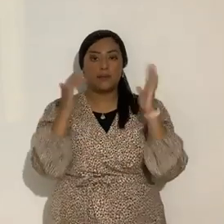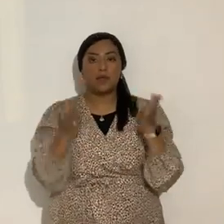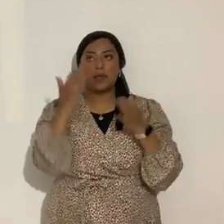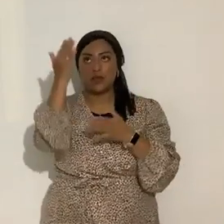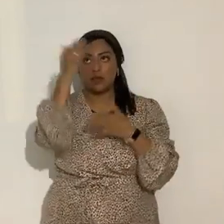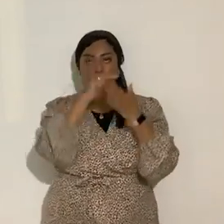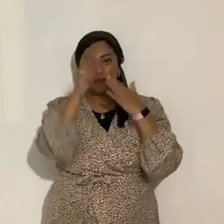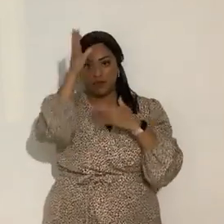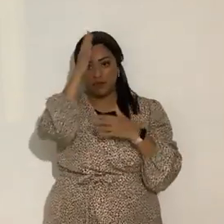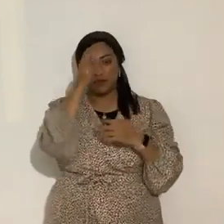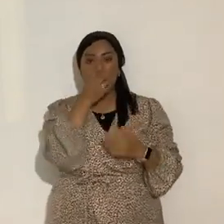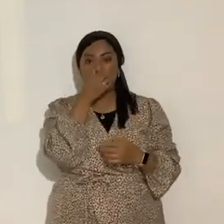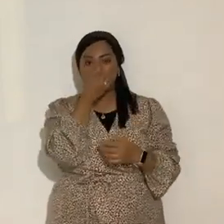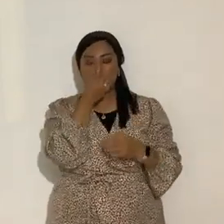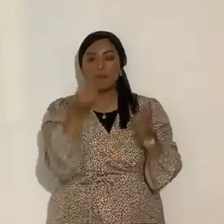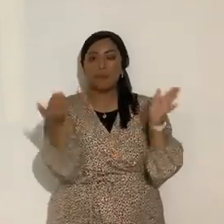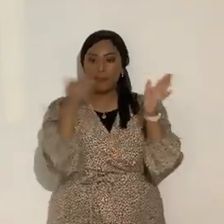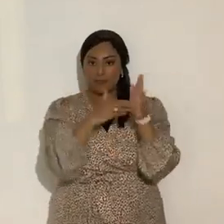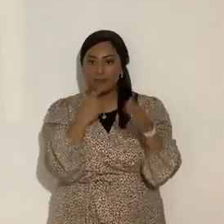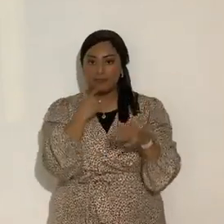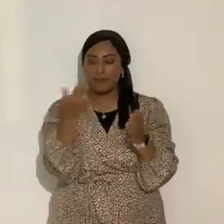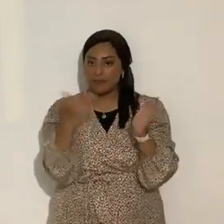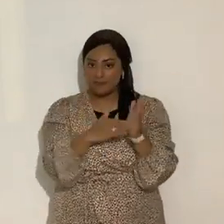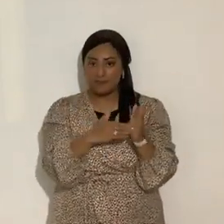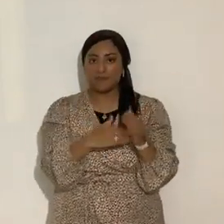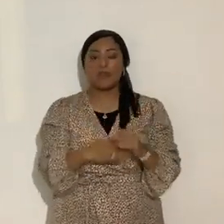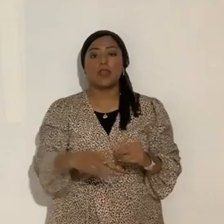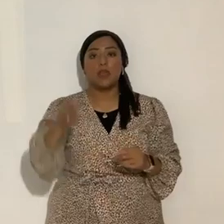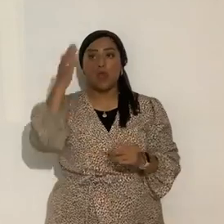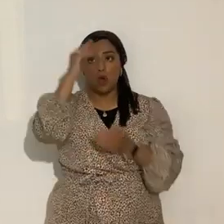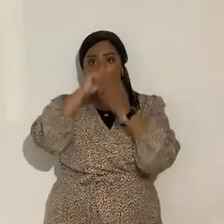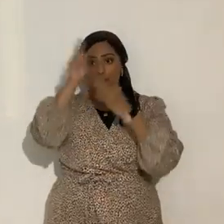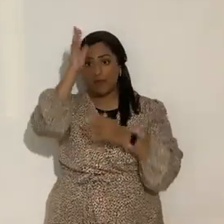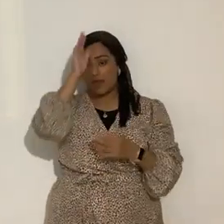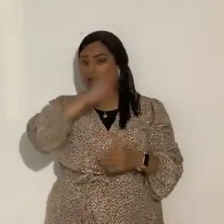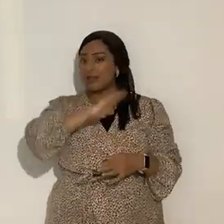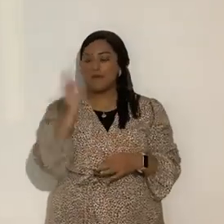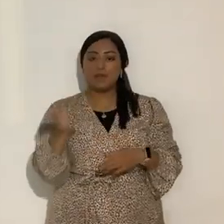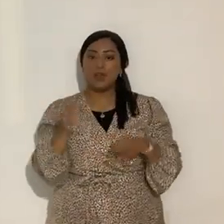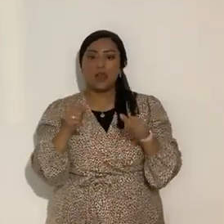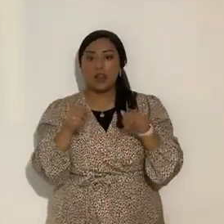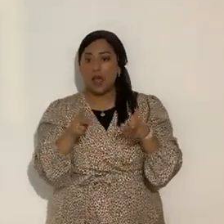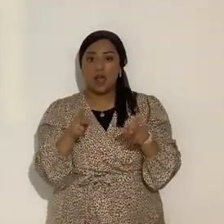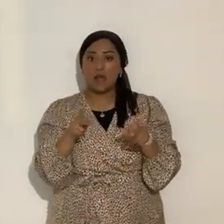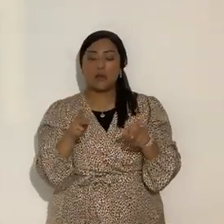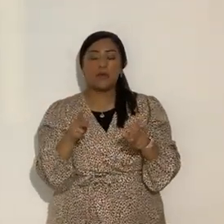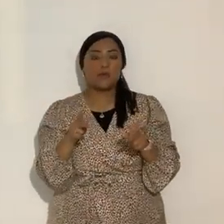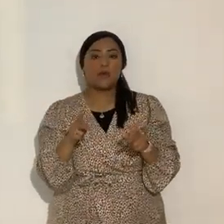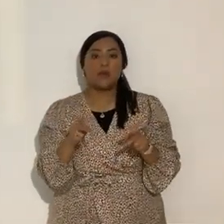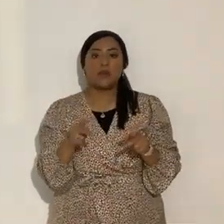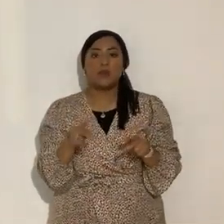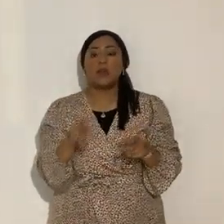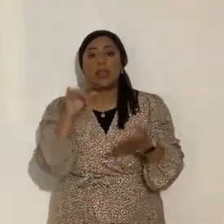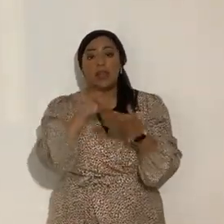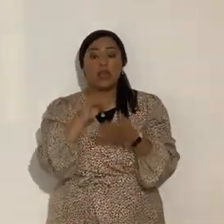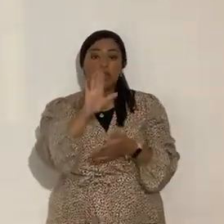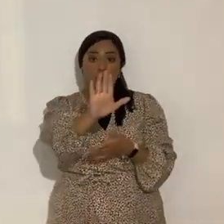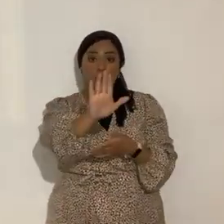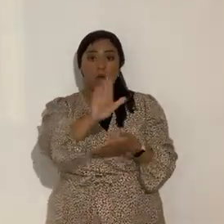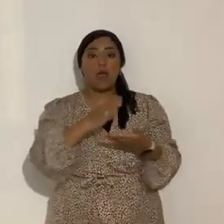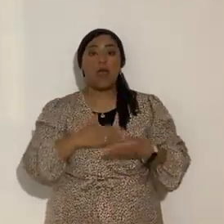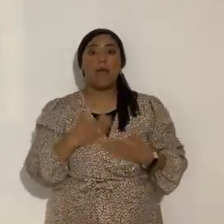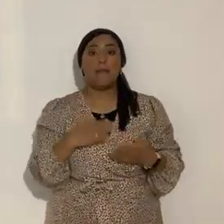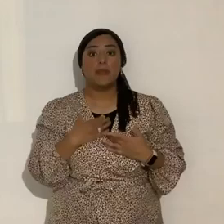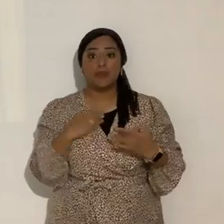abacados. Voy a volver a repetir este concepto. El Eterno no iba a permitir, pues, que tu